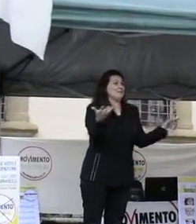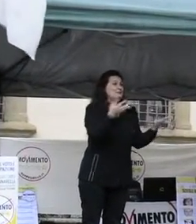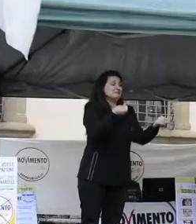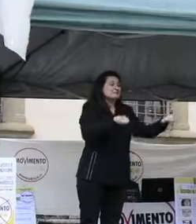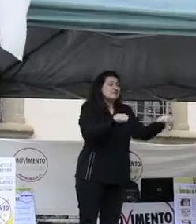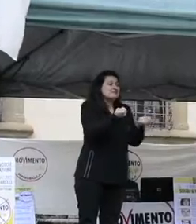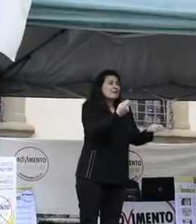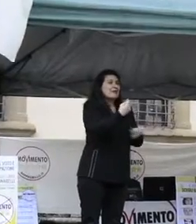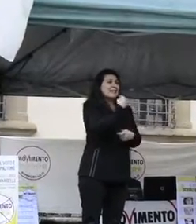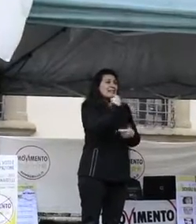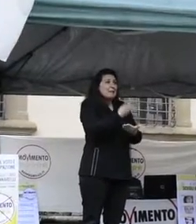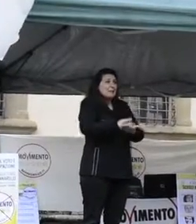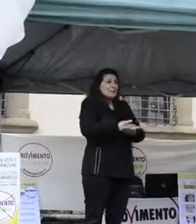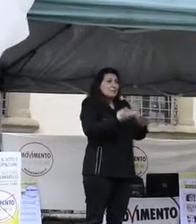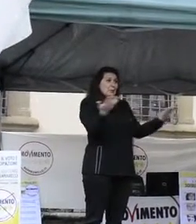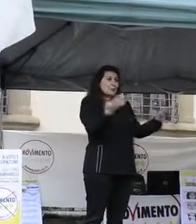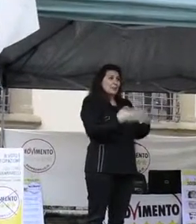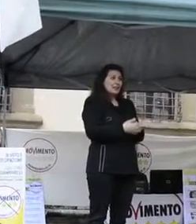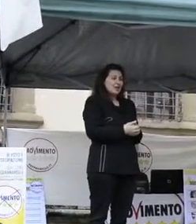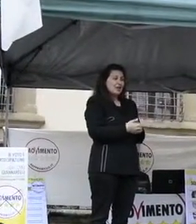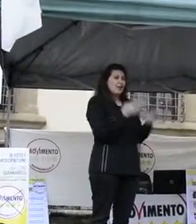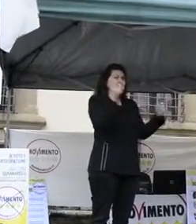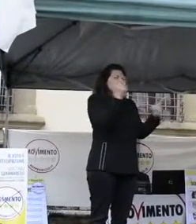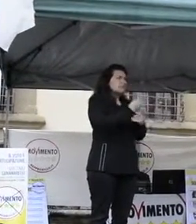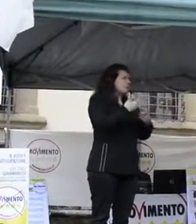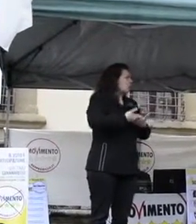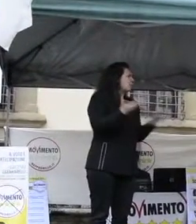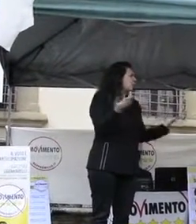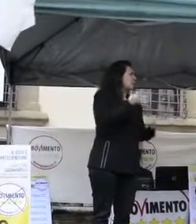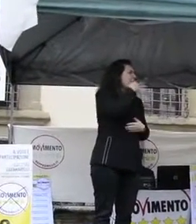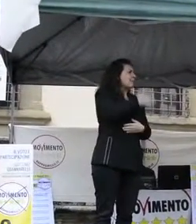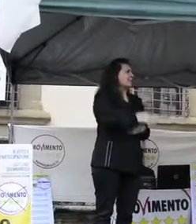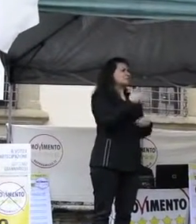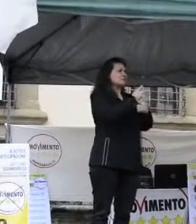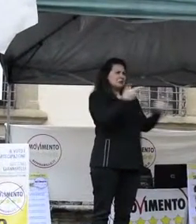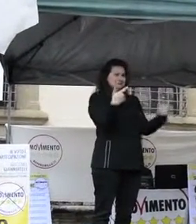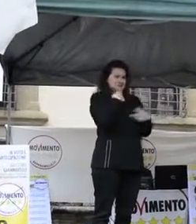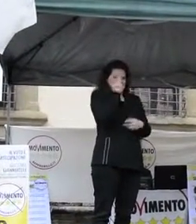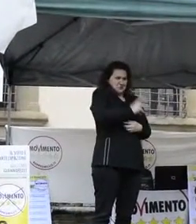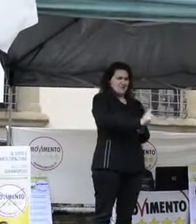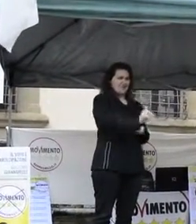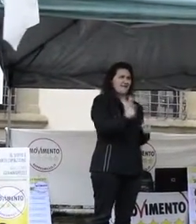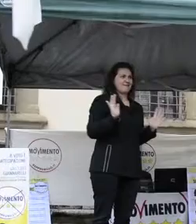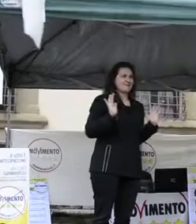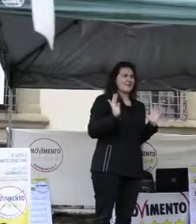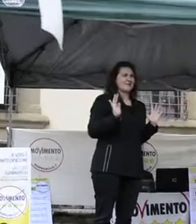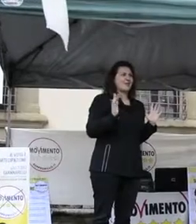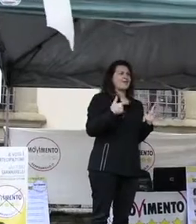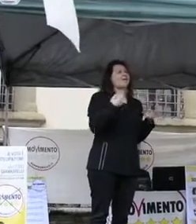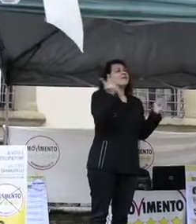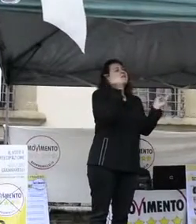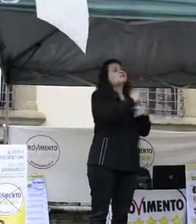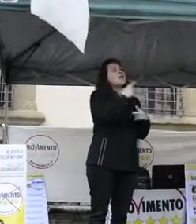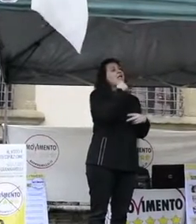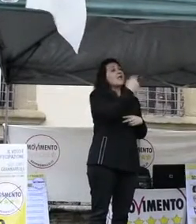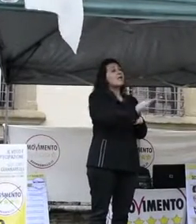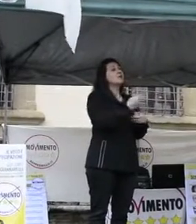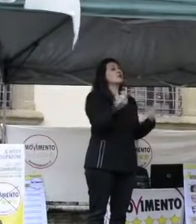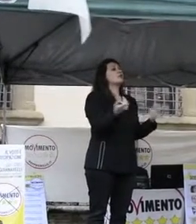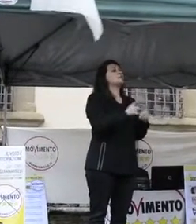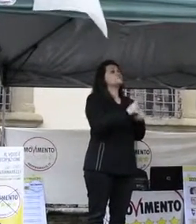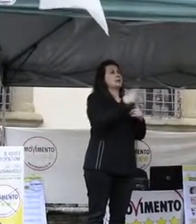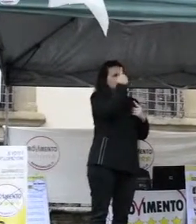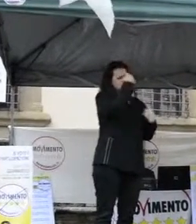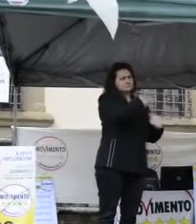dal pubblico, perché il pubblico non è vero che non ha le capacità per poterli gestire, è troppo semplice devolvere